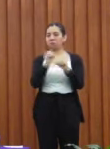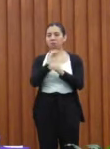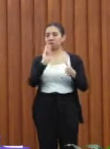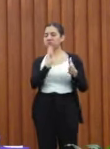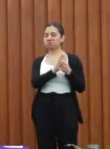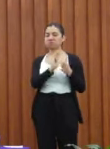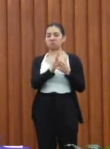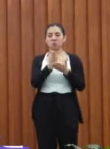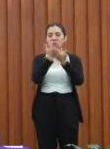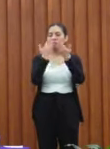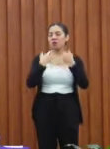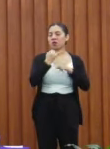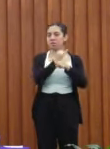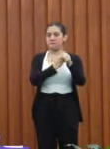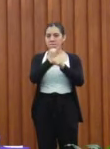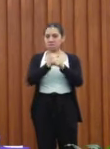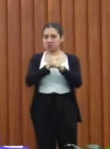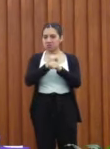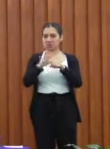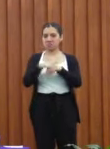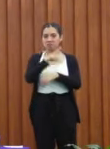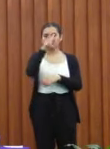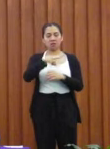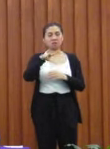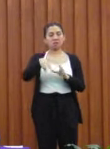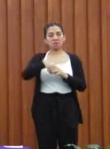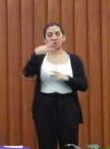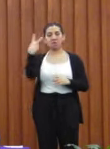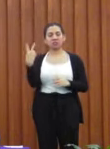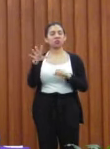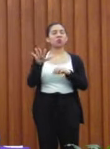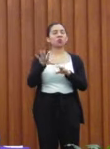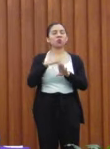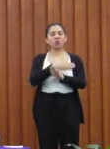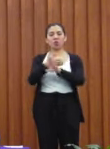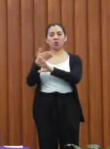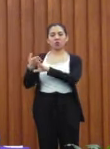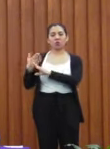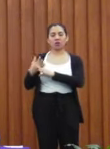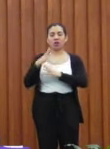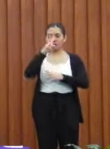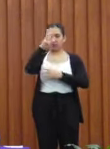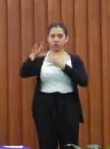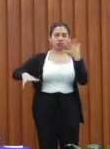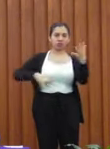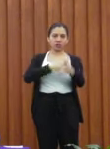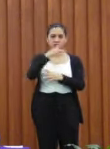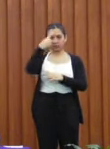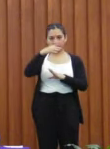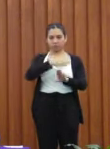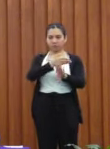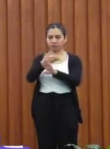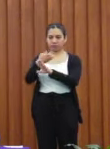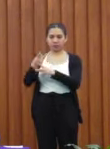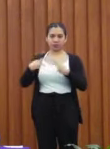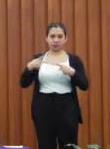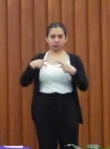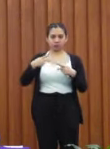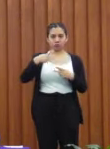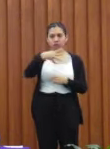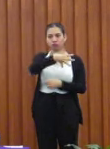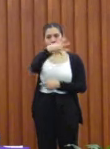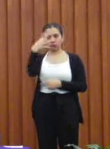informativo sobre la violencia que se ejerce contra personas LGBTTI más,